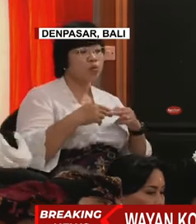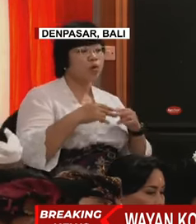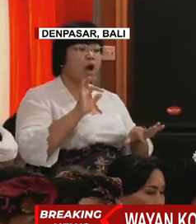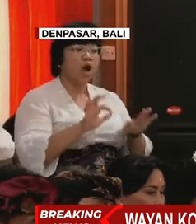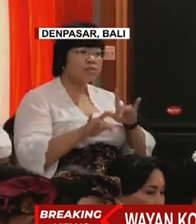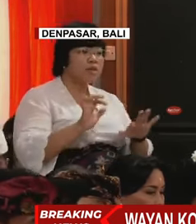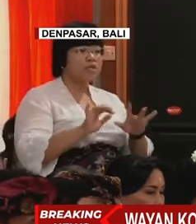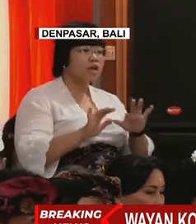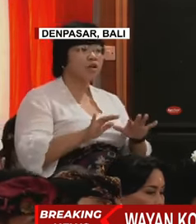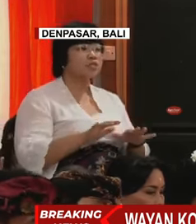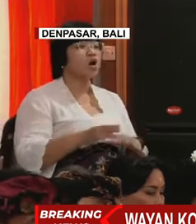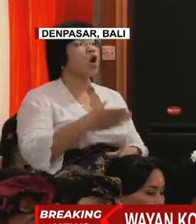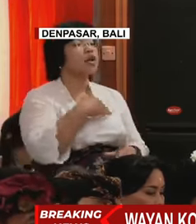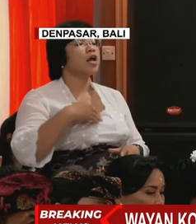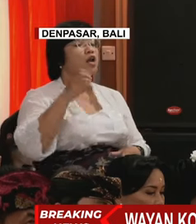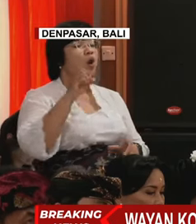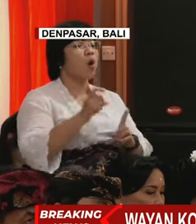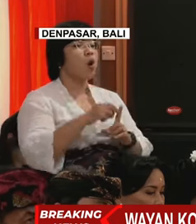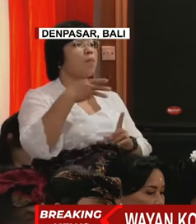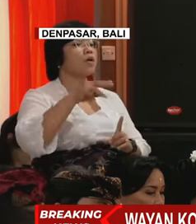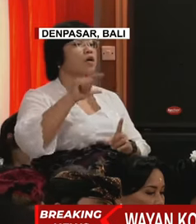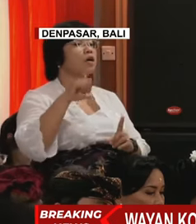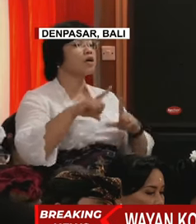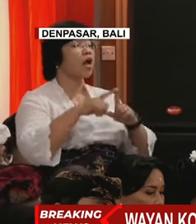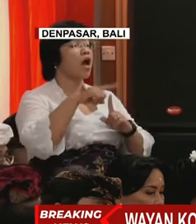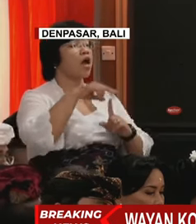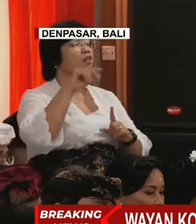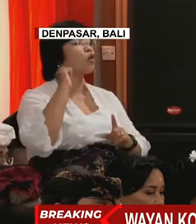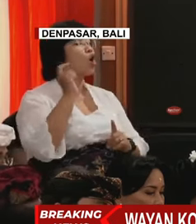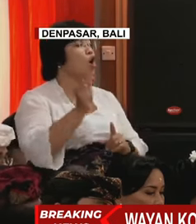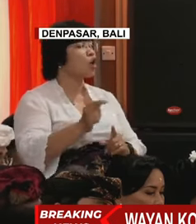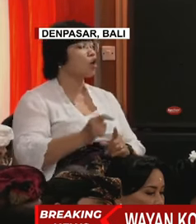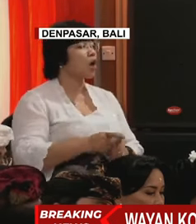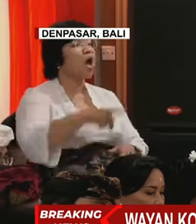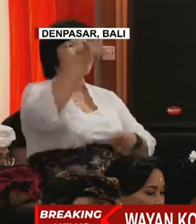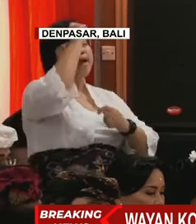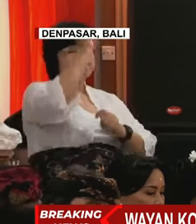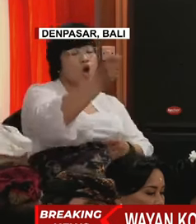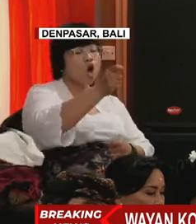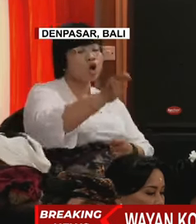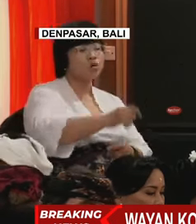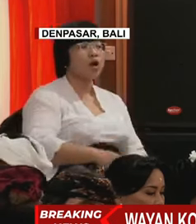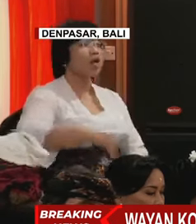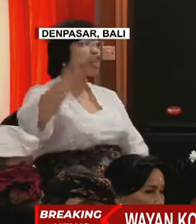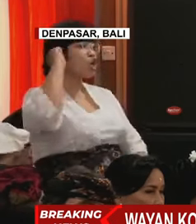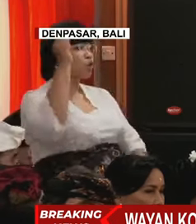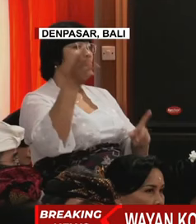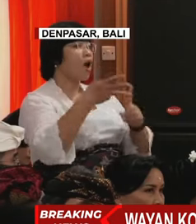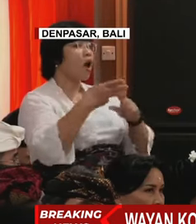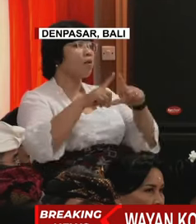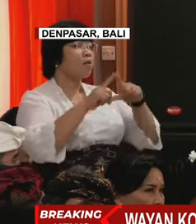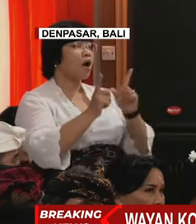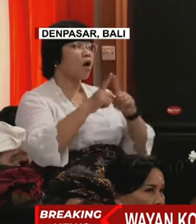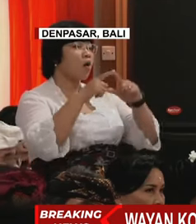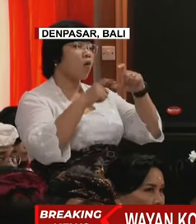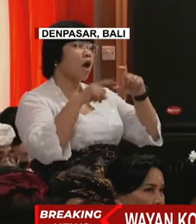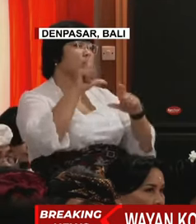ee apa namanya ya kalau menghadapi eh incomen yang populer tentu tidak tidak mudah tetapi bukan berarti ee